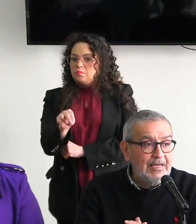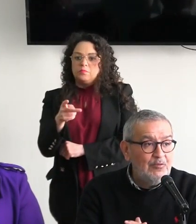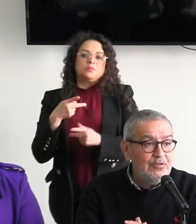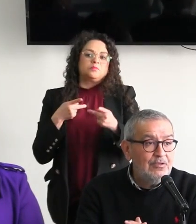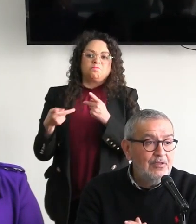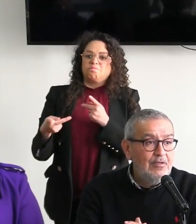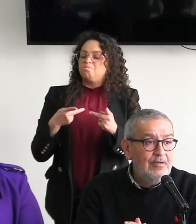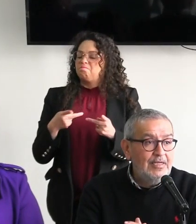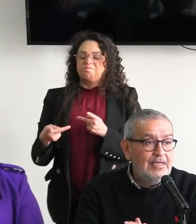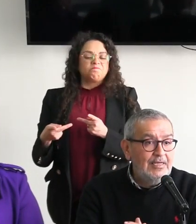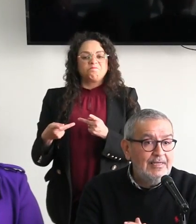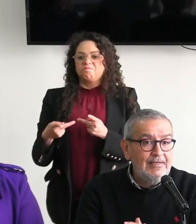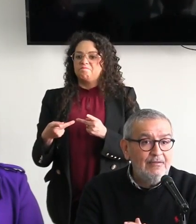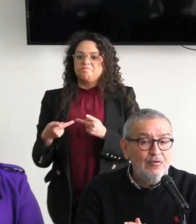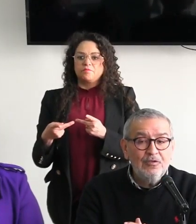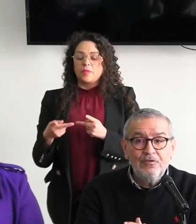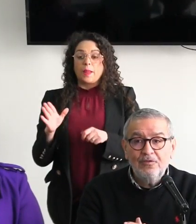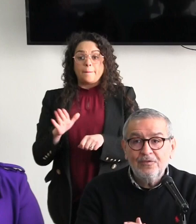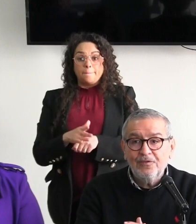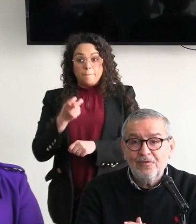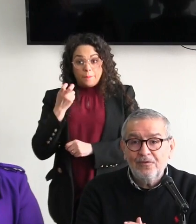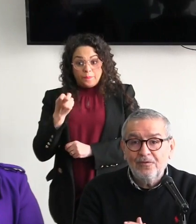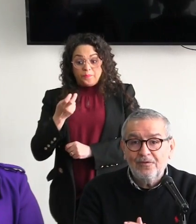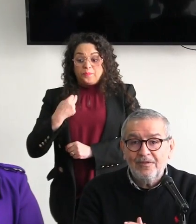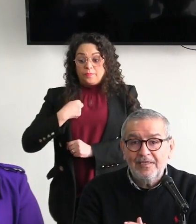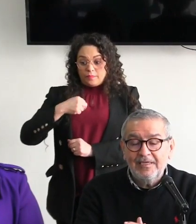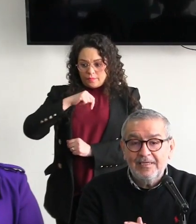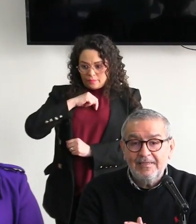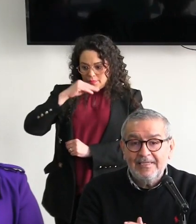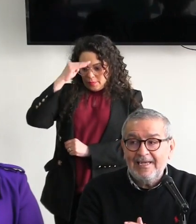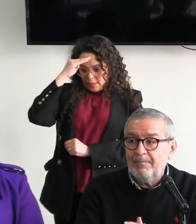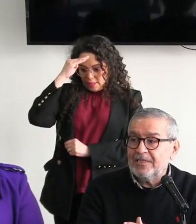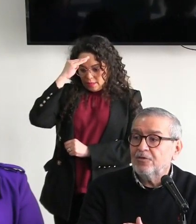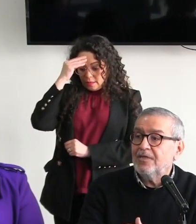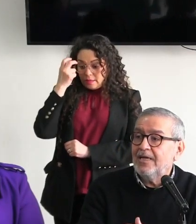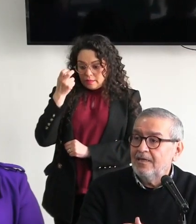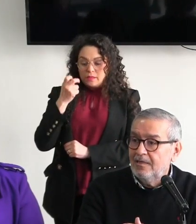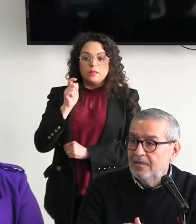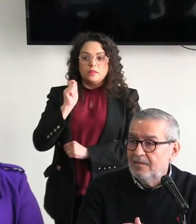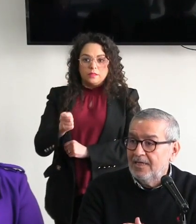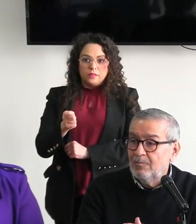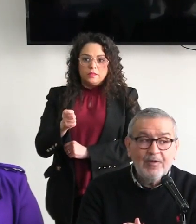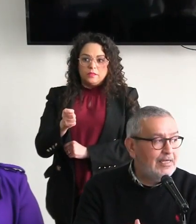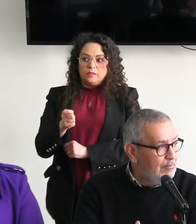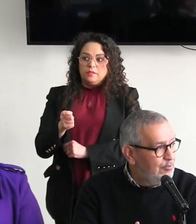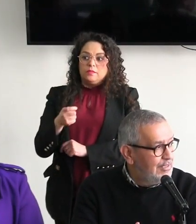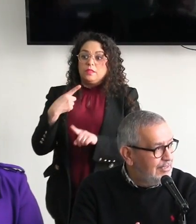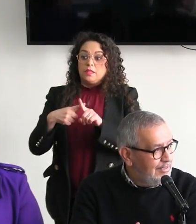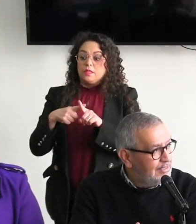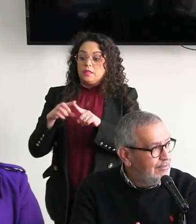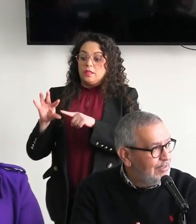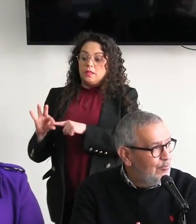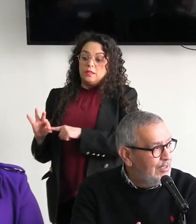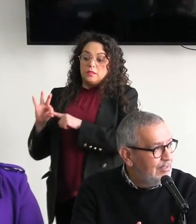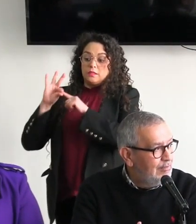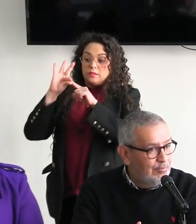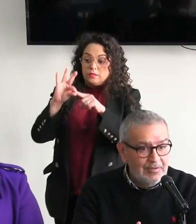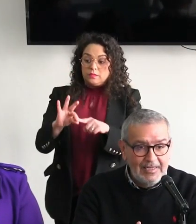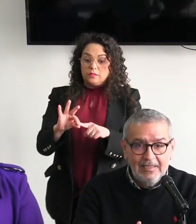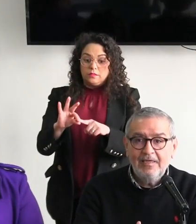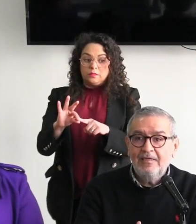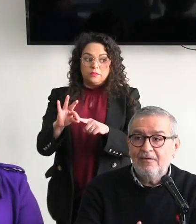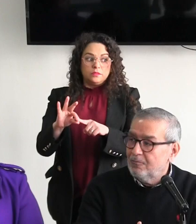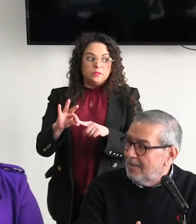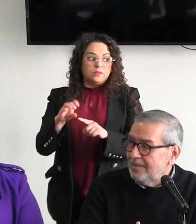que esperamos, no solo de la persona, de la mujer, porque tiene que ser una mujer